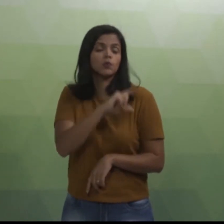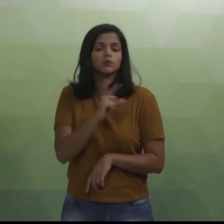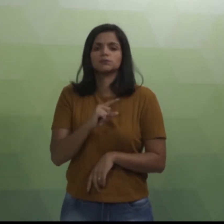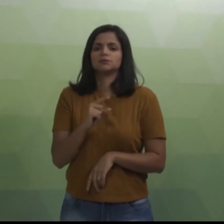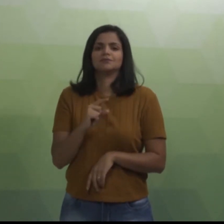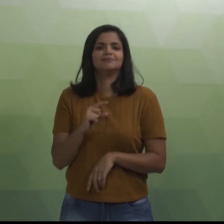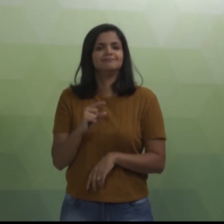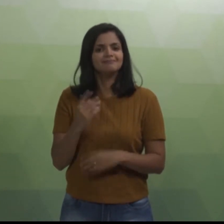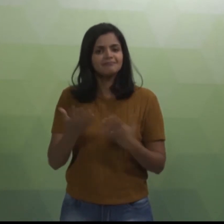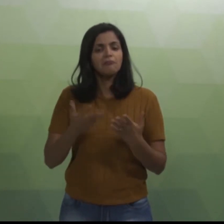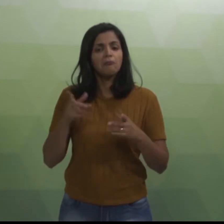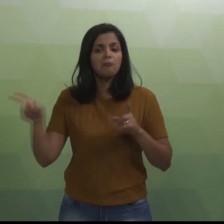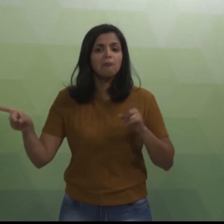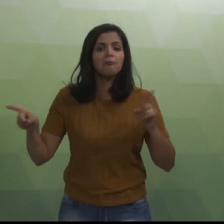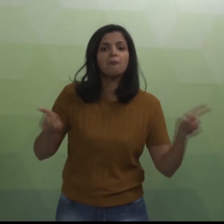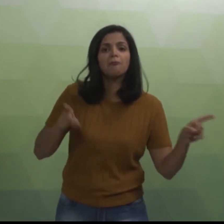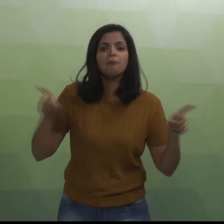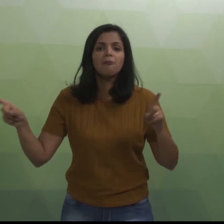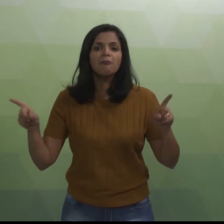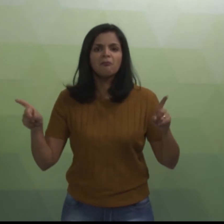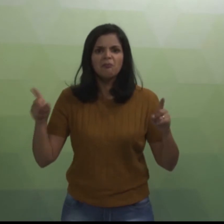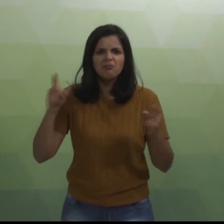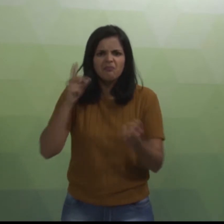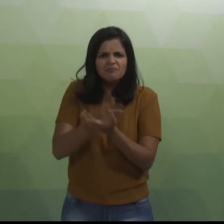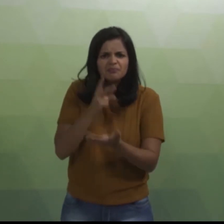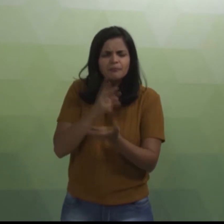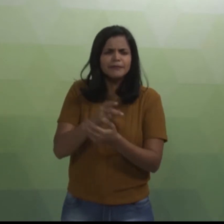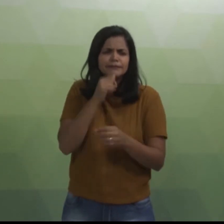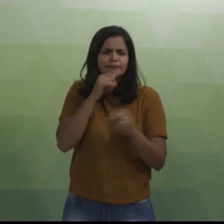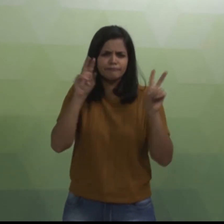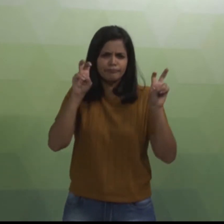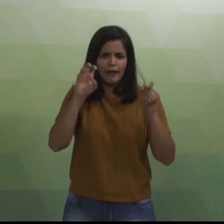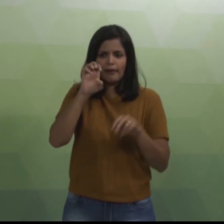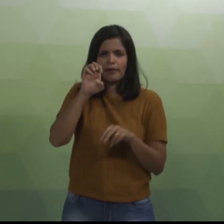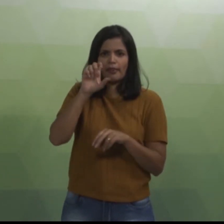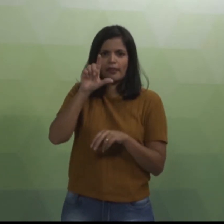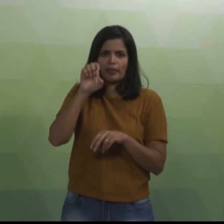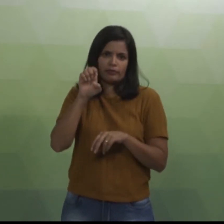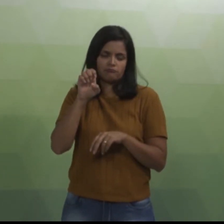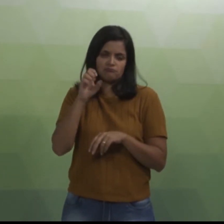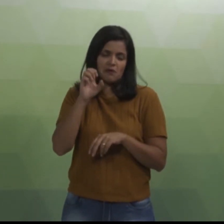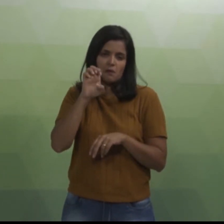Como ele poderá auxiliar? Ah, ele não vai conseguir. Perceba essa marcação aqui?